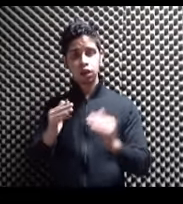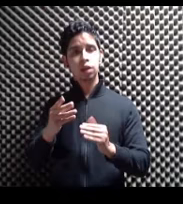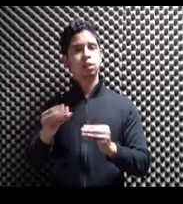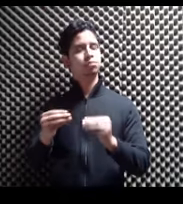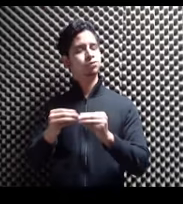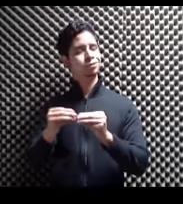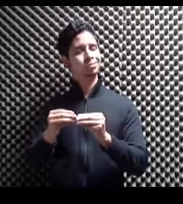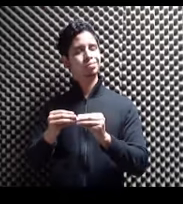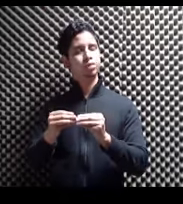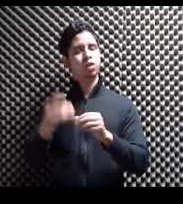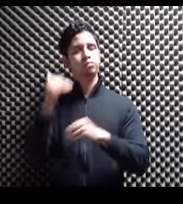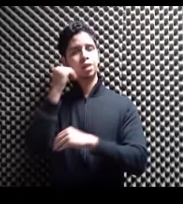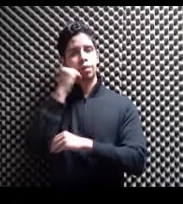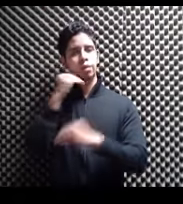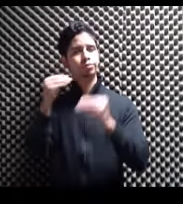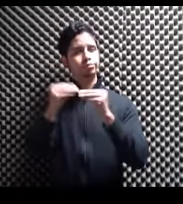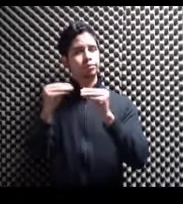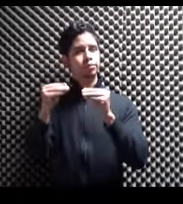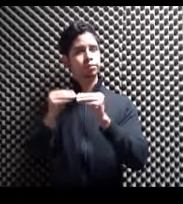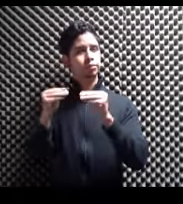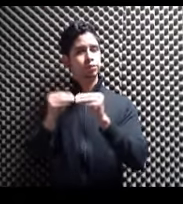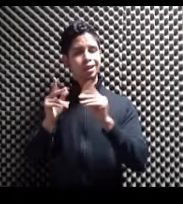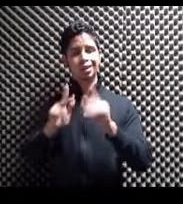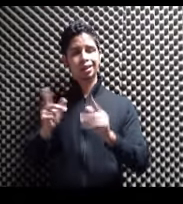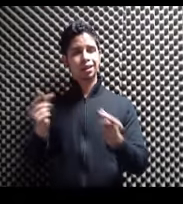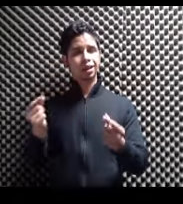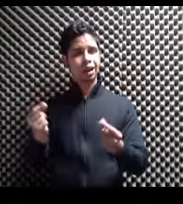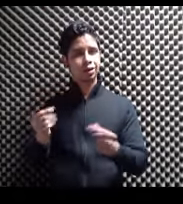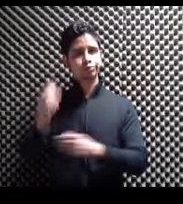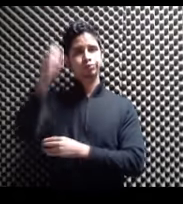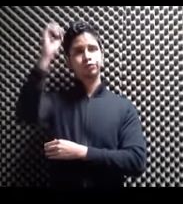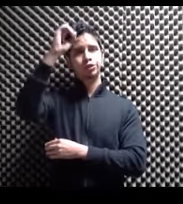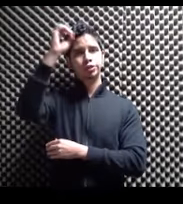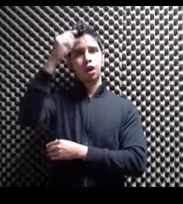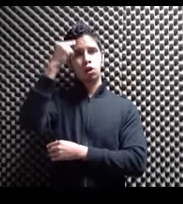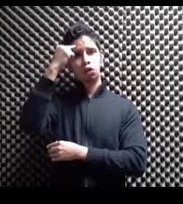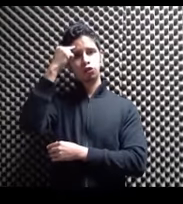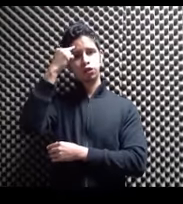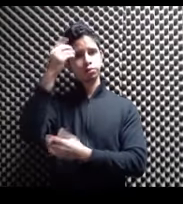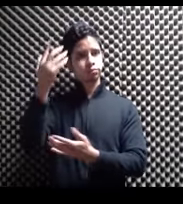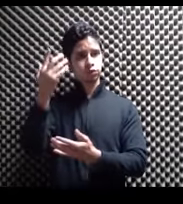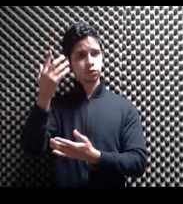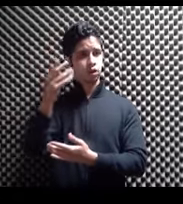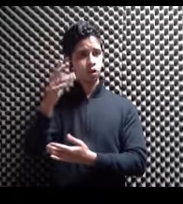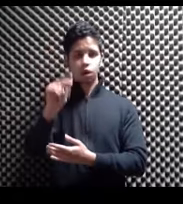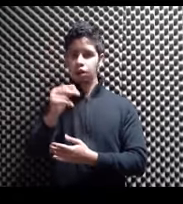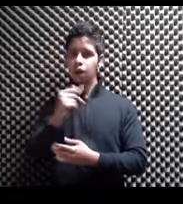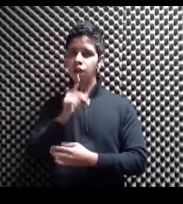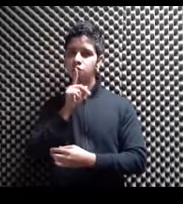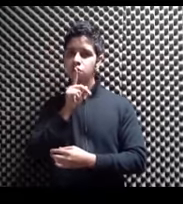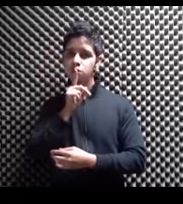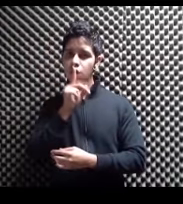cero conciencia. Exacto. No, y entonces, porque es la realidad. Vamos a dejarnos de embustes, de mentiras.